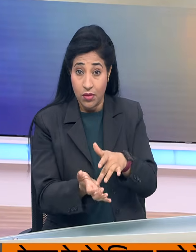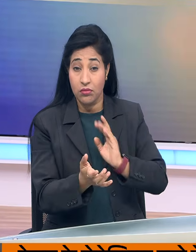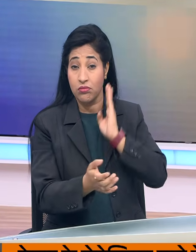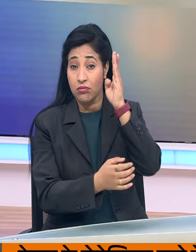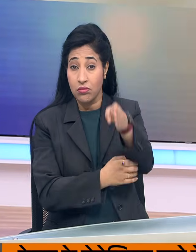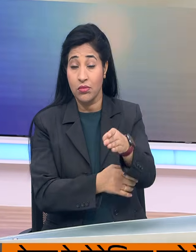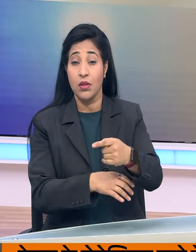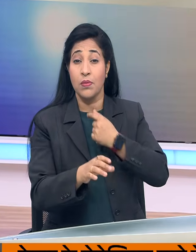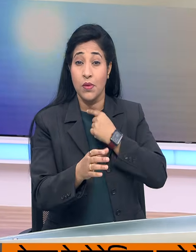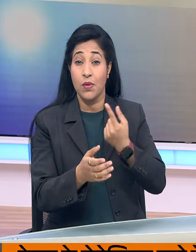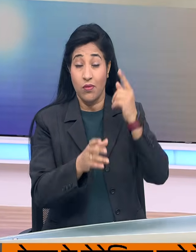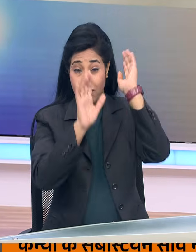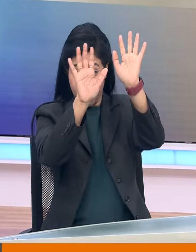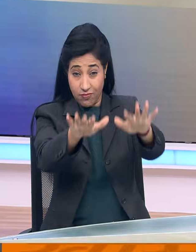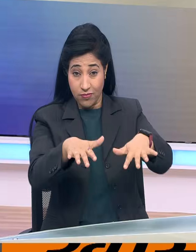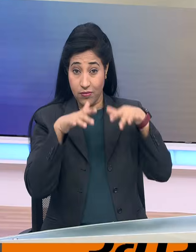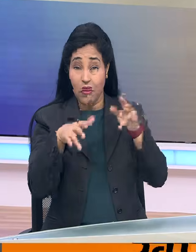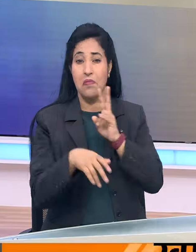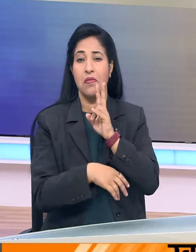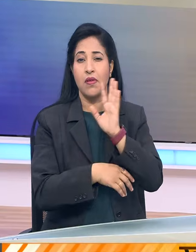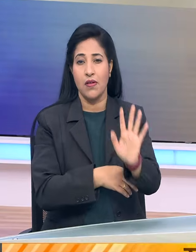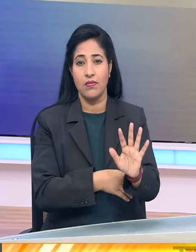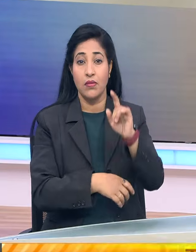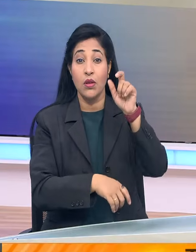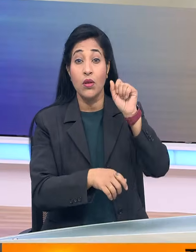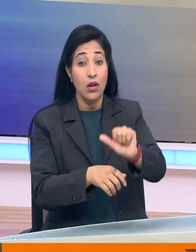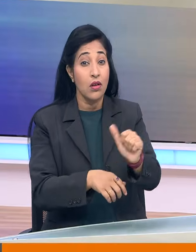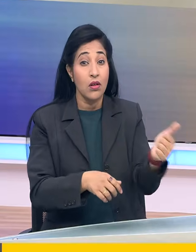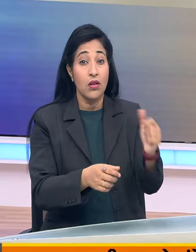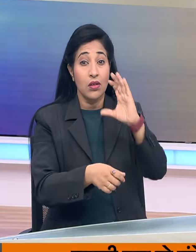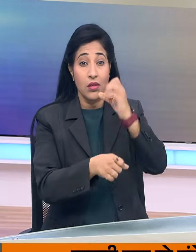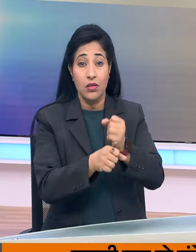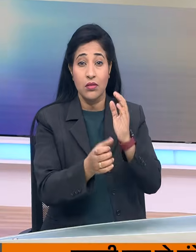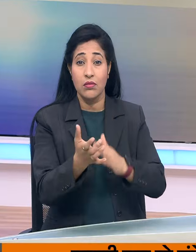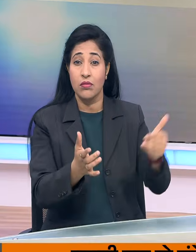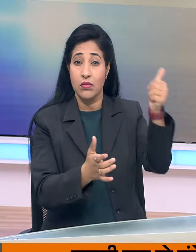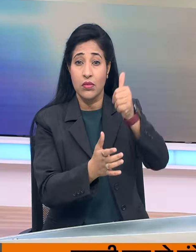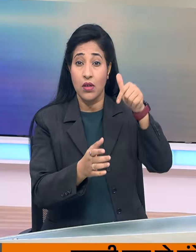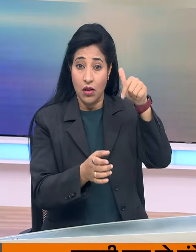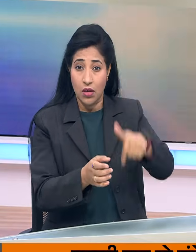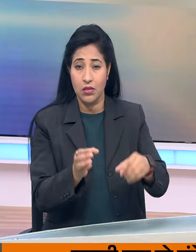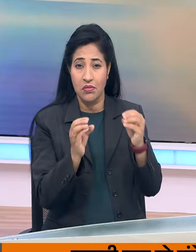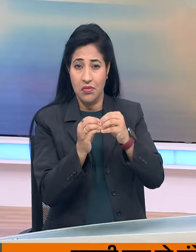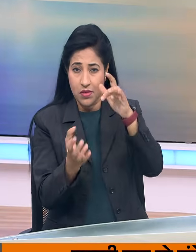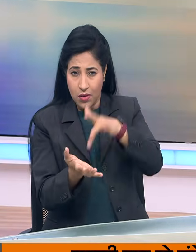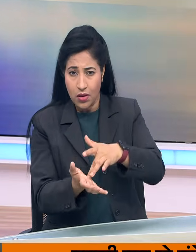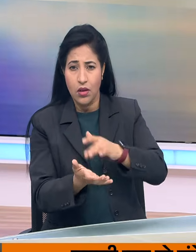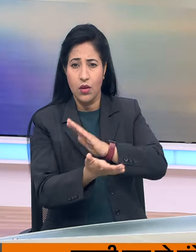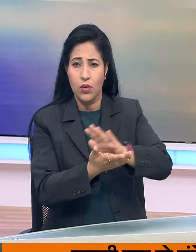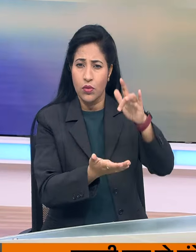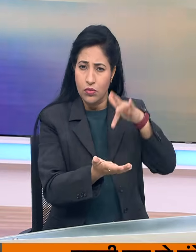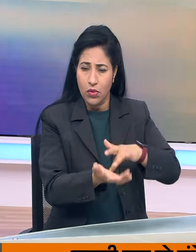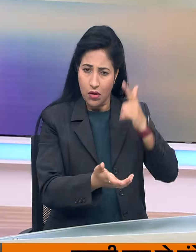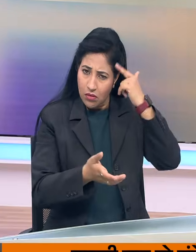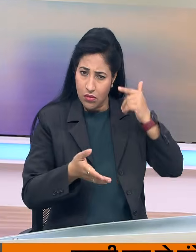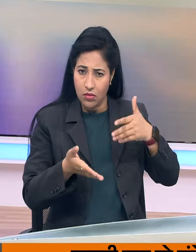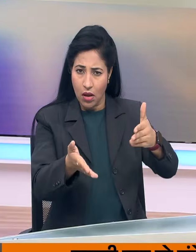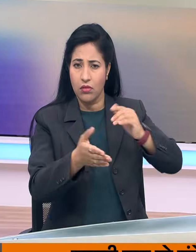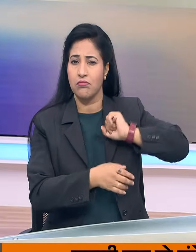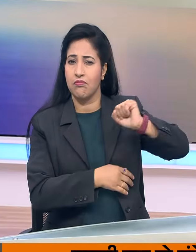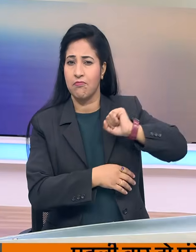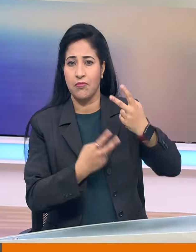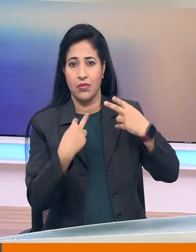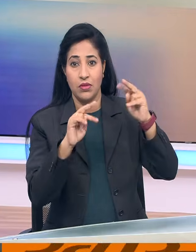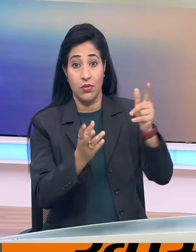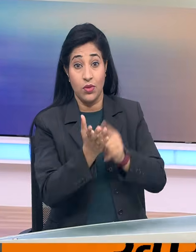में विजय संकल्प सभा को संबोधित करेंगे। इसके अलावा केंद्रीय मंत्री अमित शाह आज बेहाला और हुगली में रोड शो करेंगे।